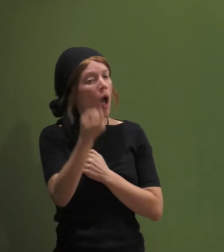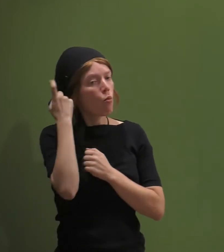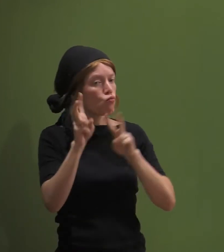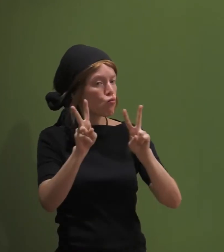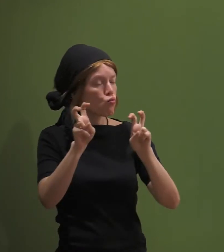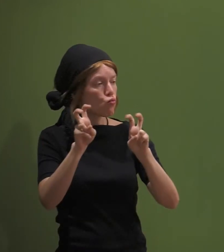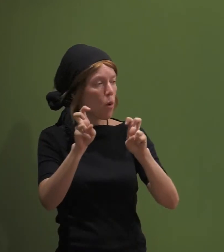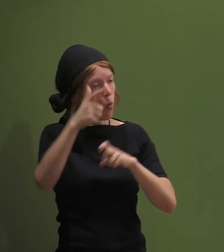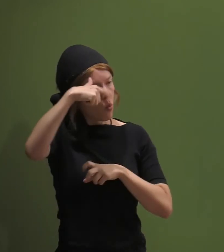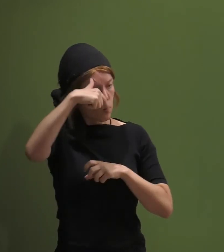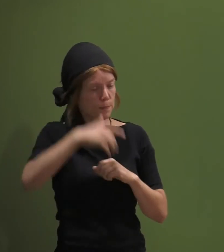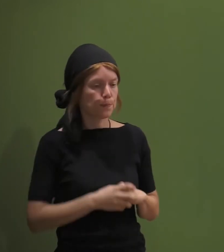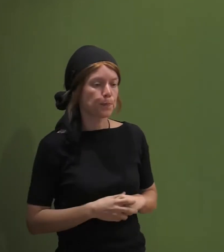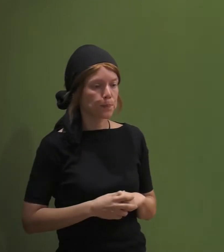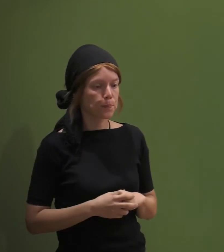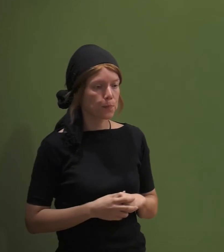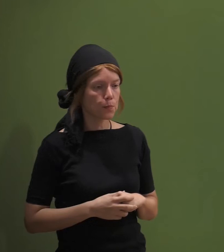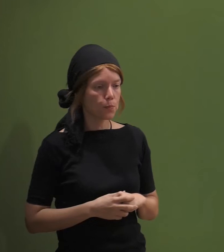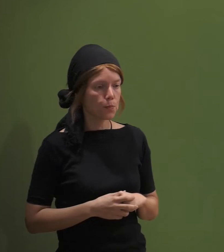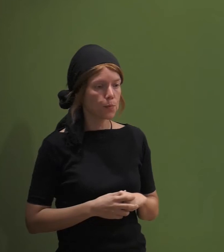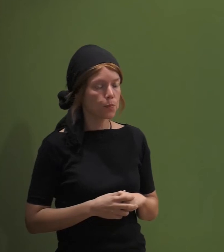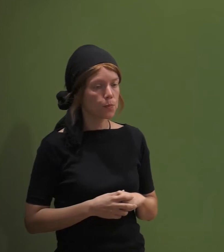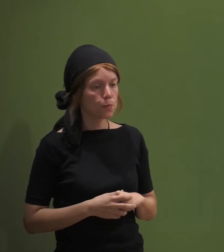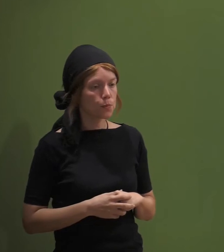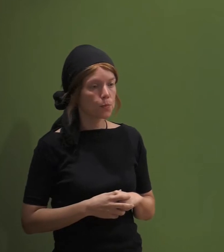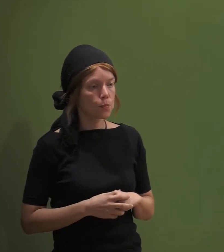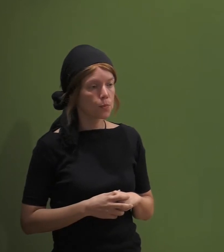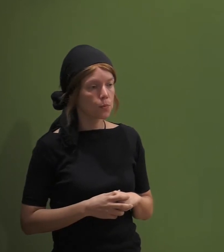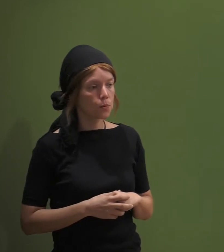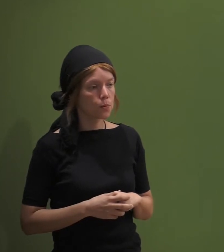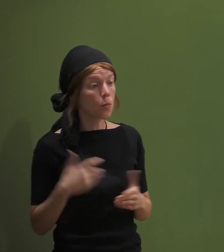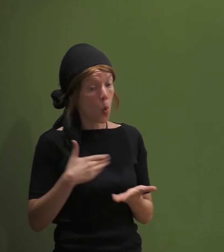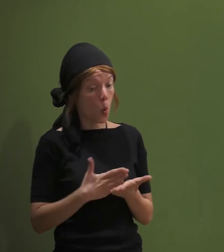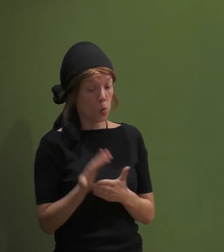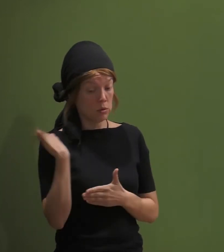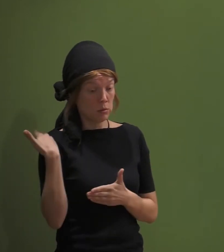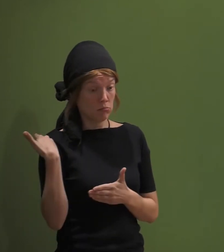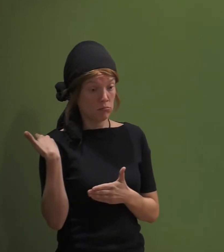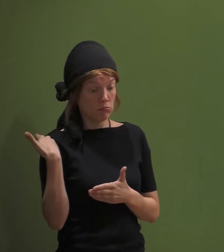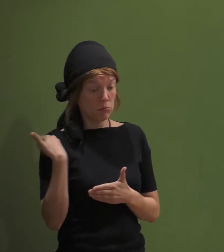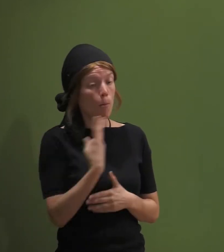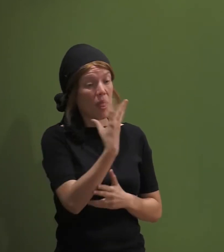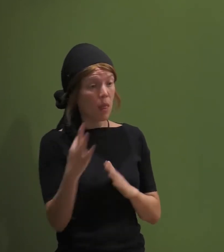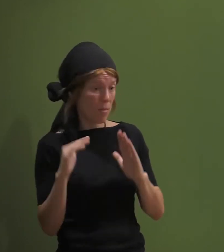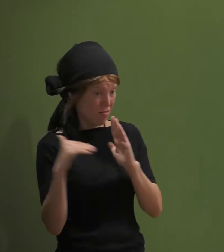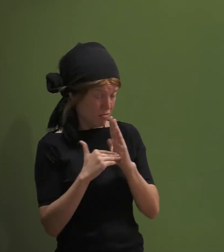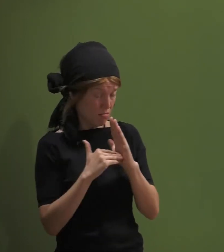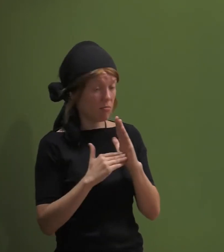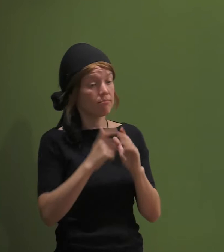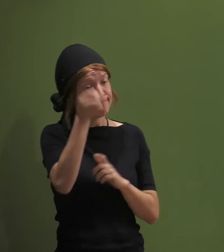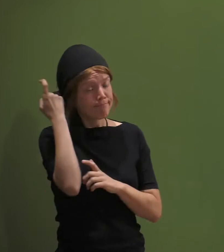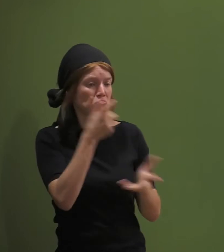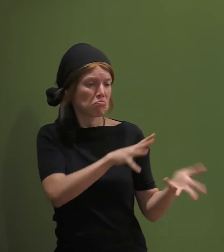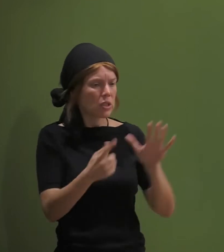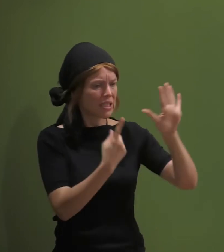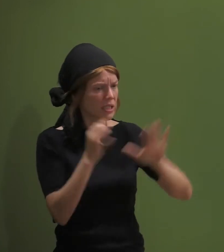estudiantes de doctorado. Sobrepasamos, en el curso anterior, la cantidad de 20.000 estudiantes.